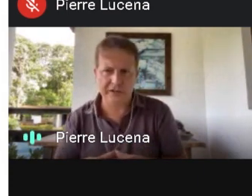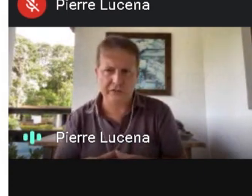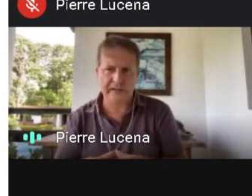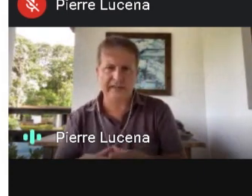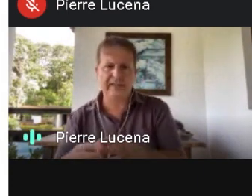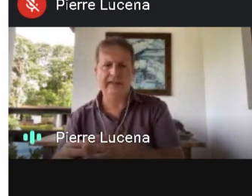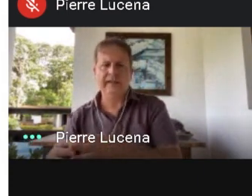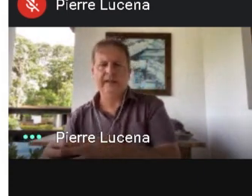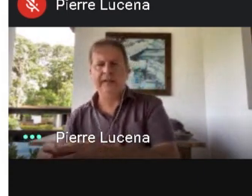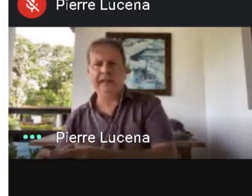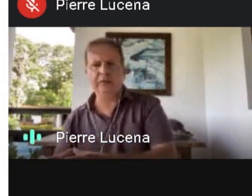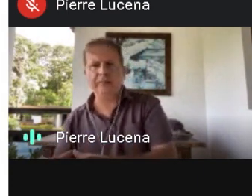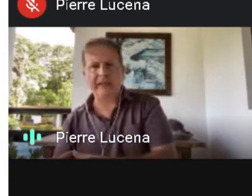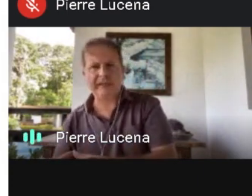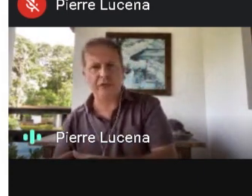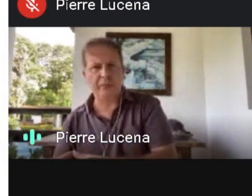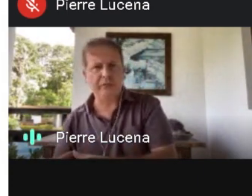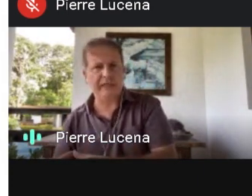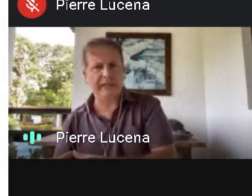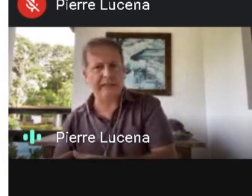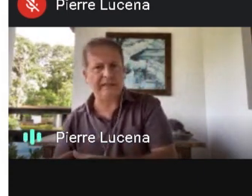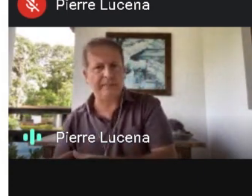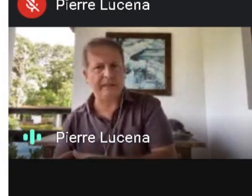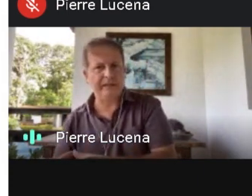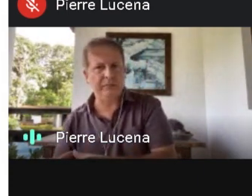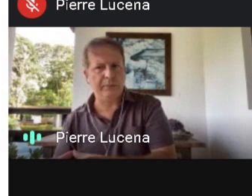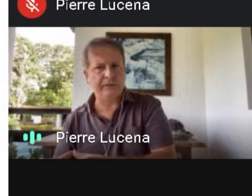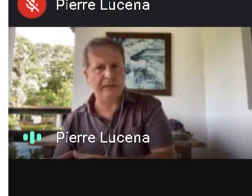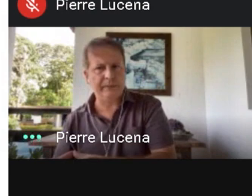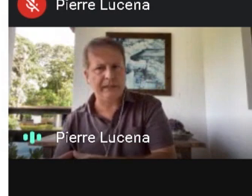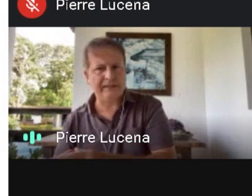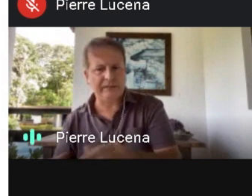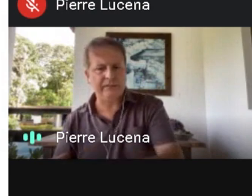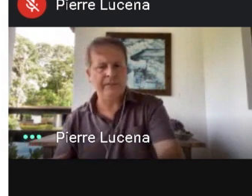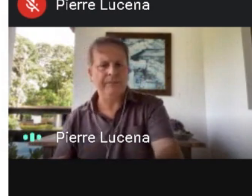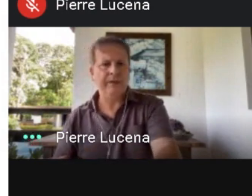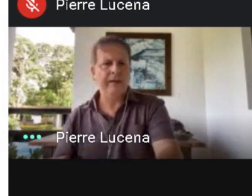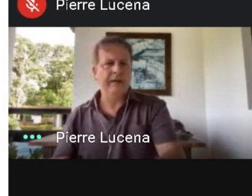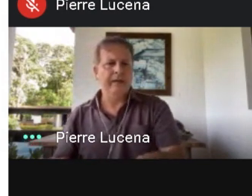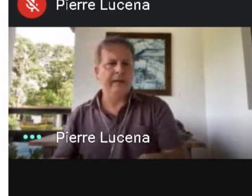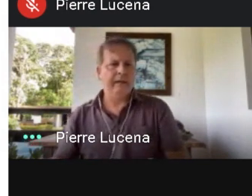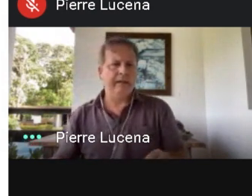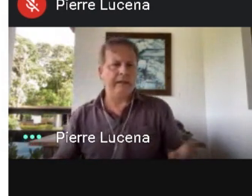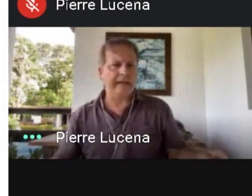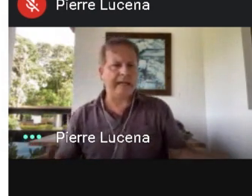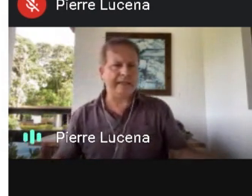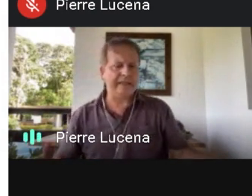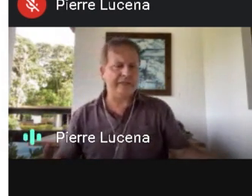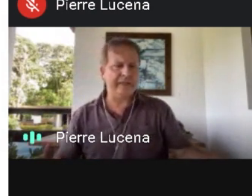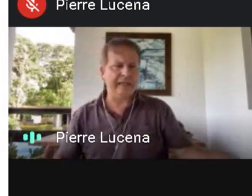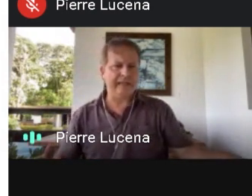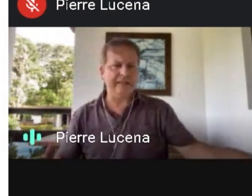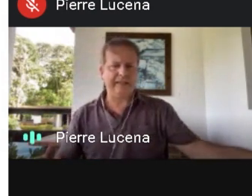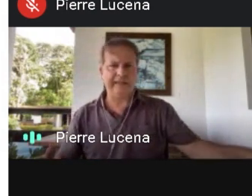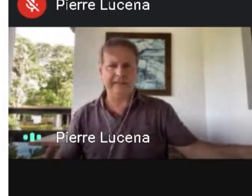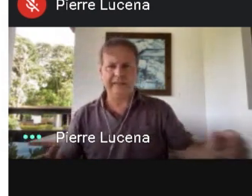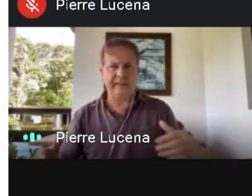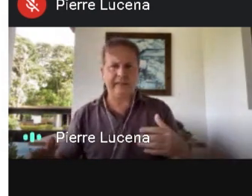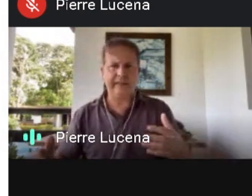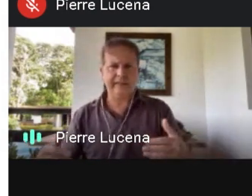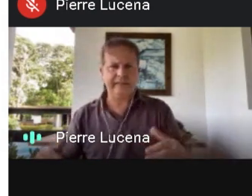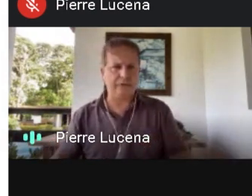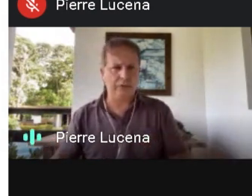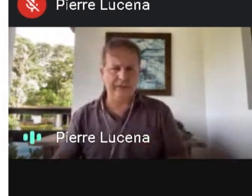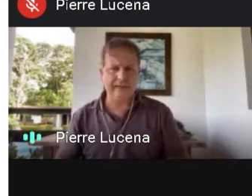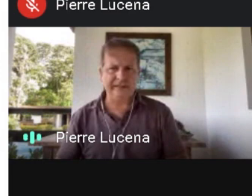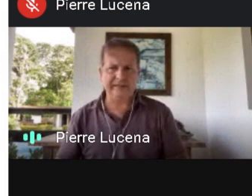né, do risco dela, e do impacto econômico que ela traz a partir do momento da liberação. Cada atividade, né,